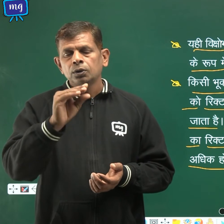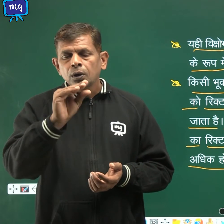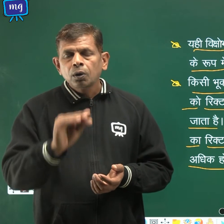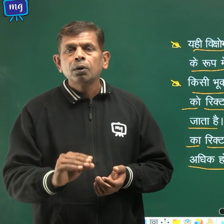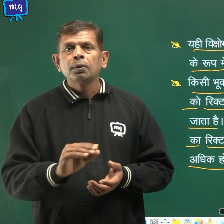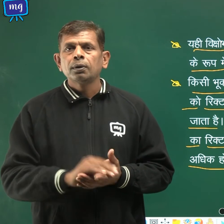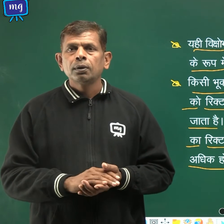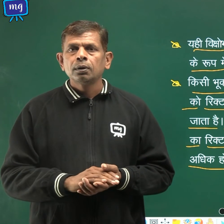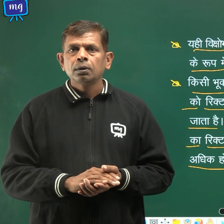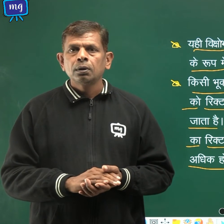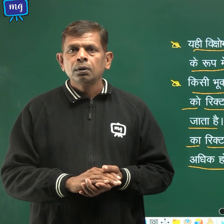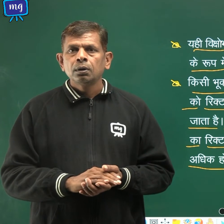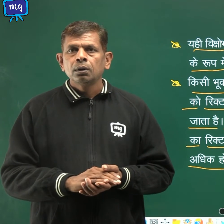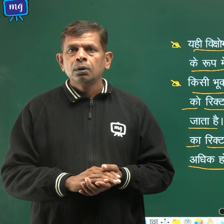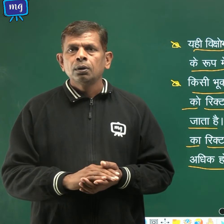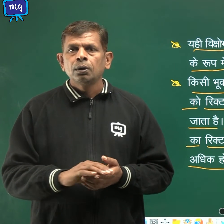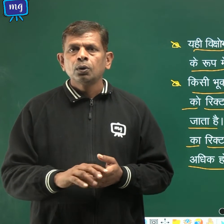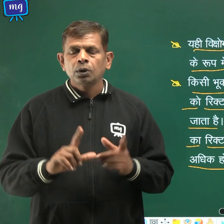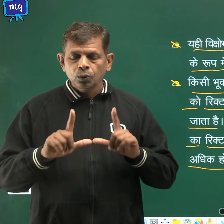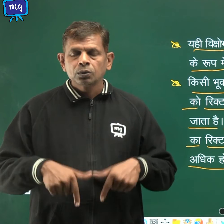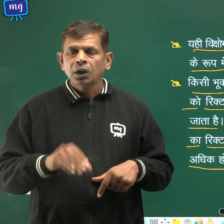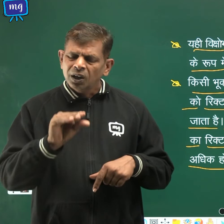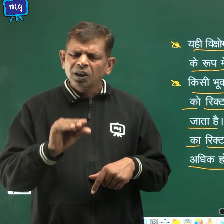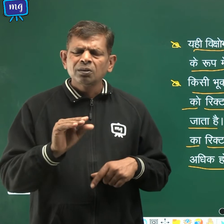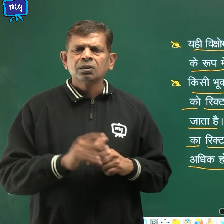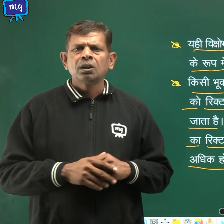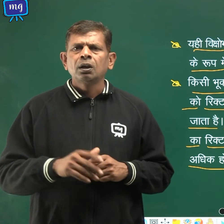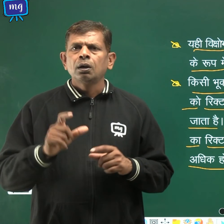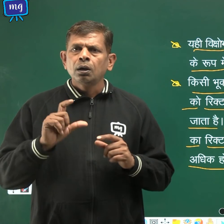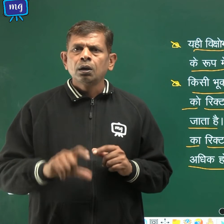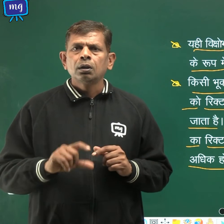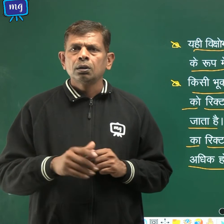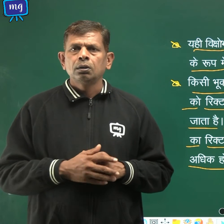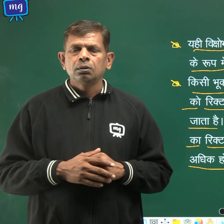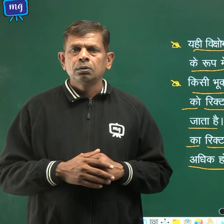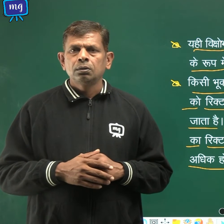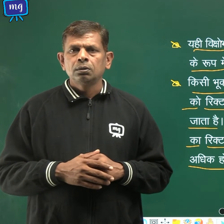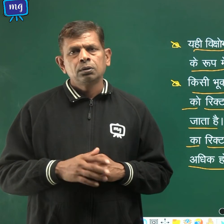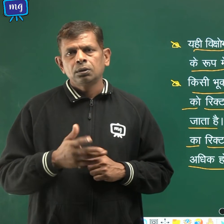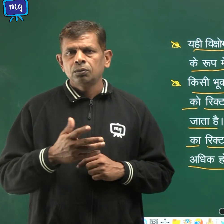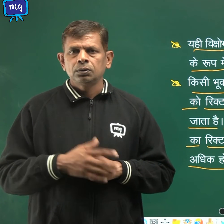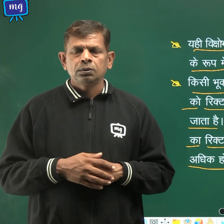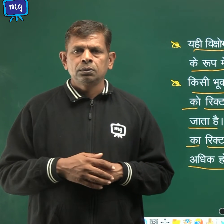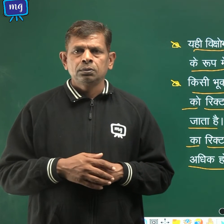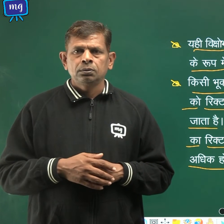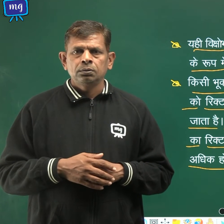में क्षति तो होती है पर इतनी ज़्यादा नहीं